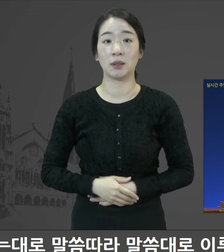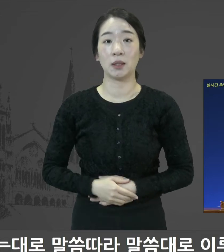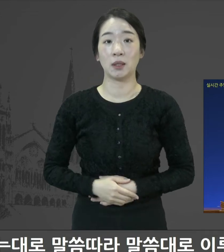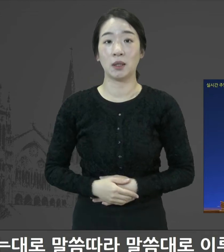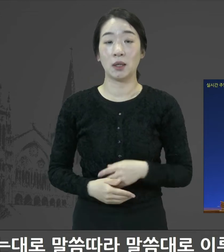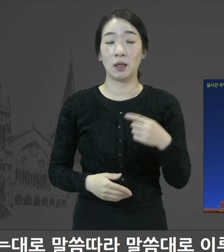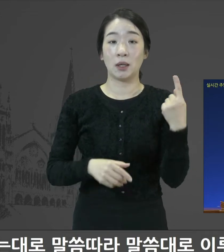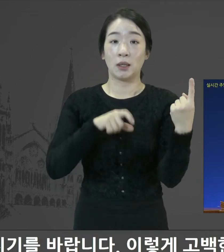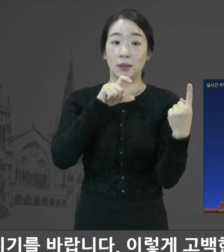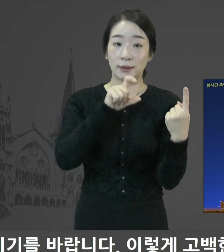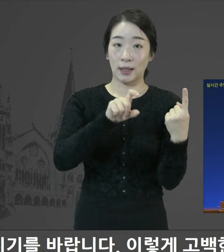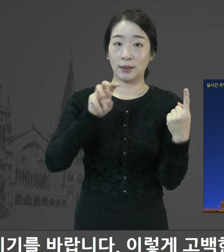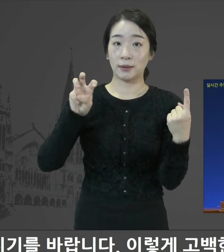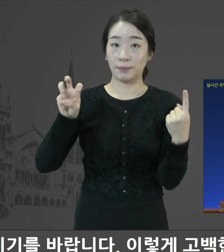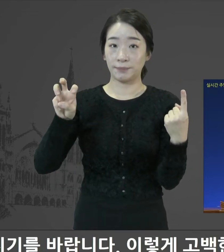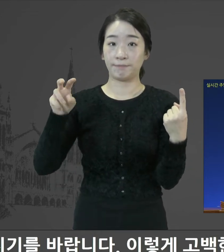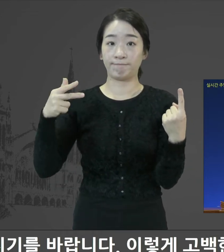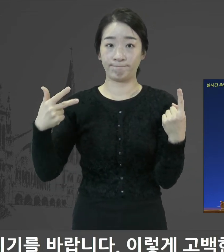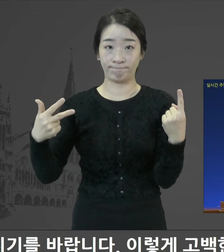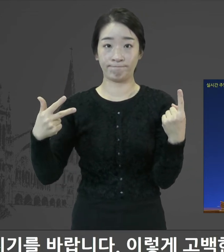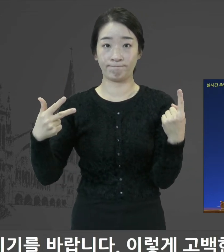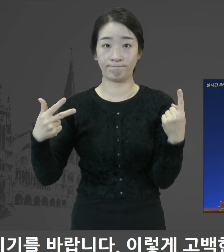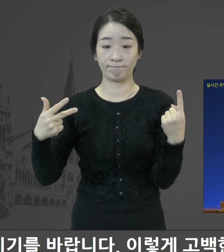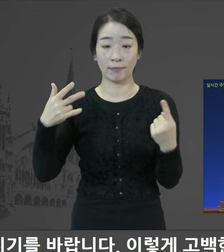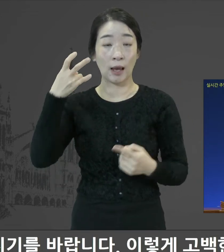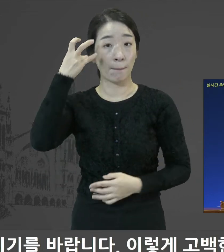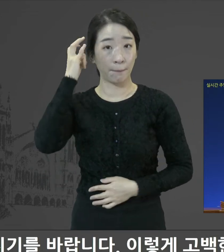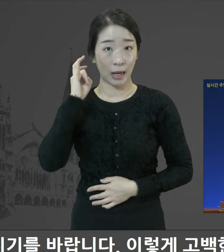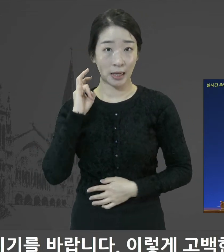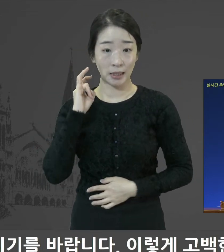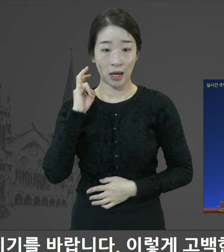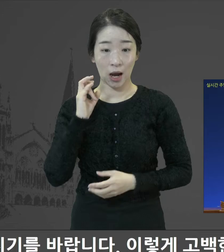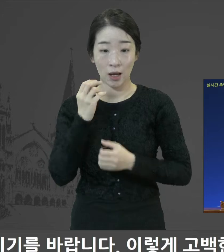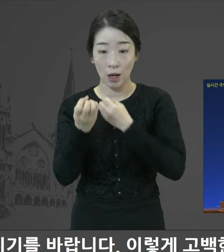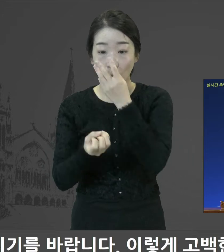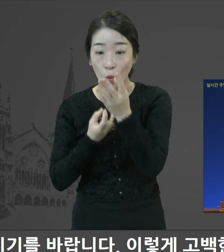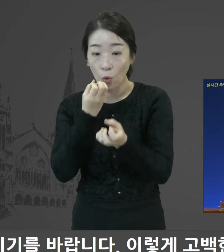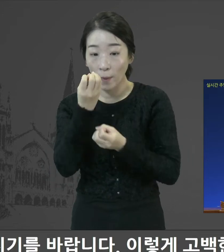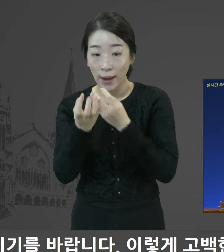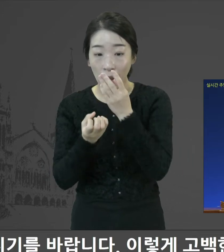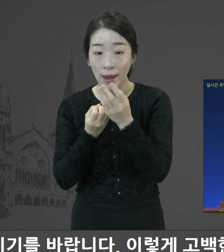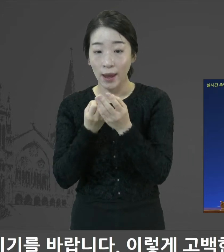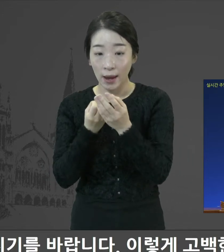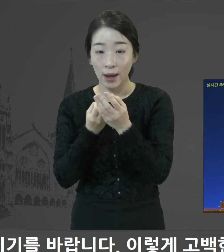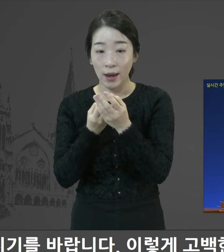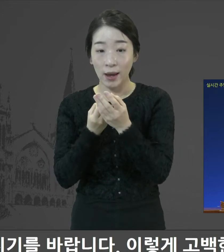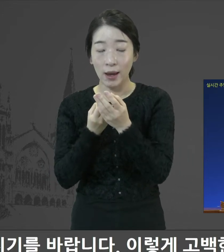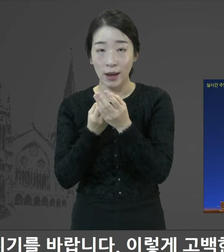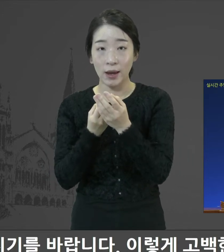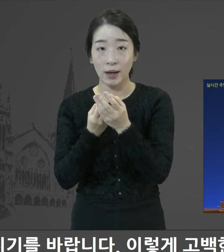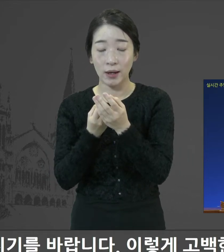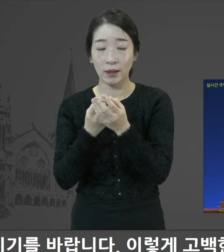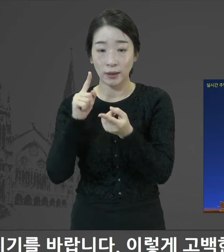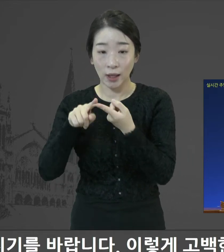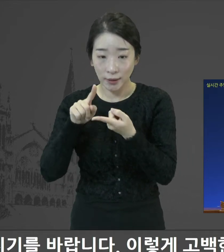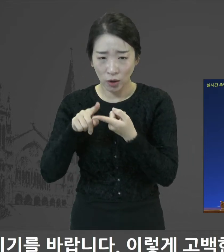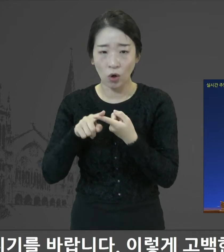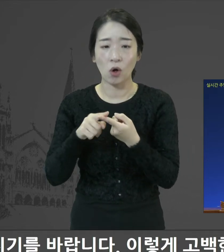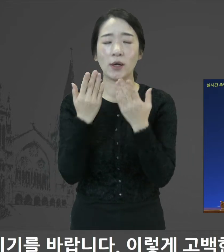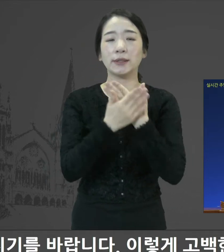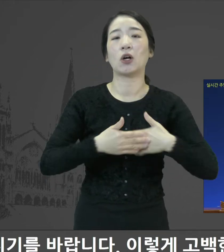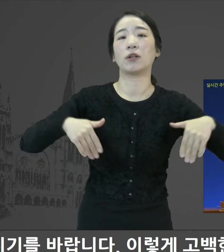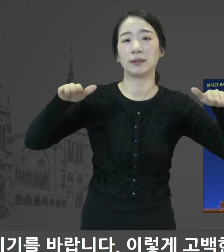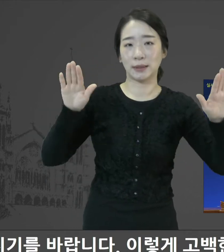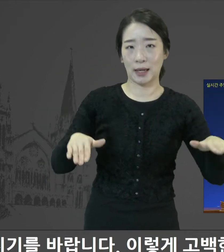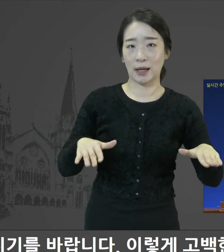37절을 올라가 보면 마리아가 이런 고백을 할 수 있도록 천사가 사실은 이끌어 준 겁니다. 37절도